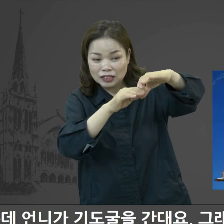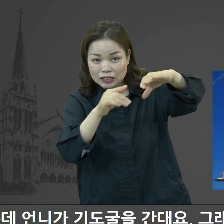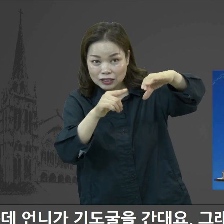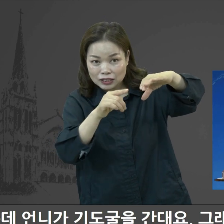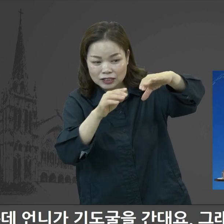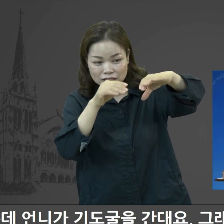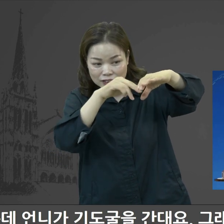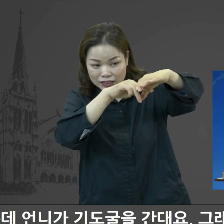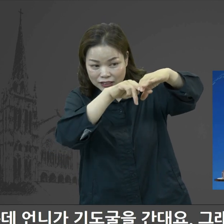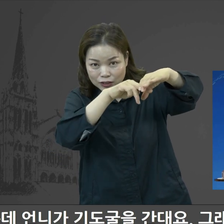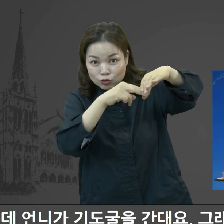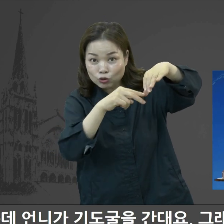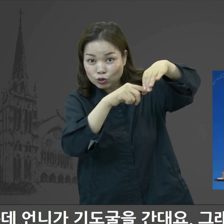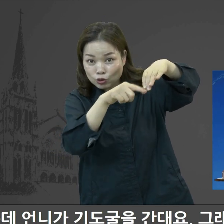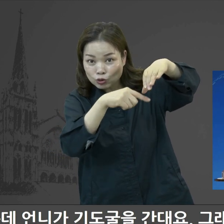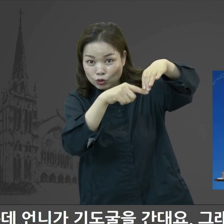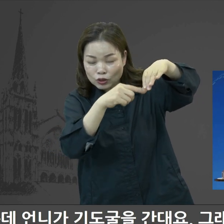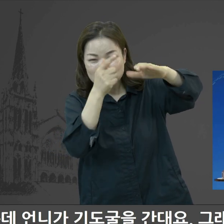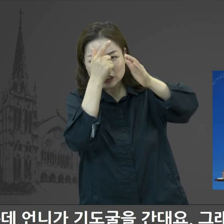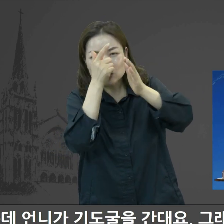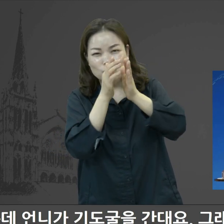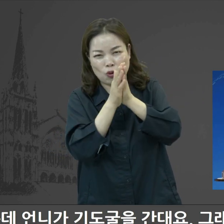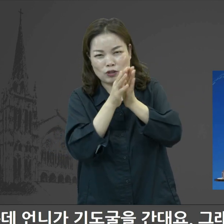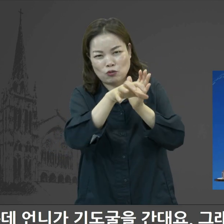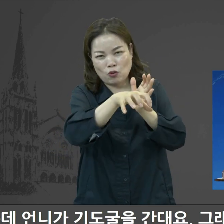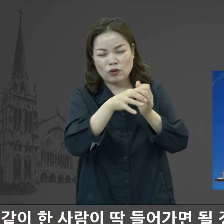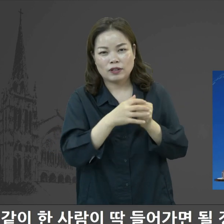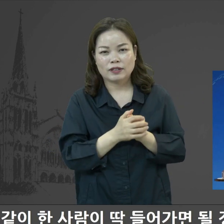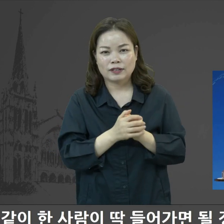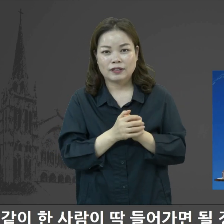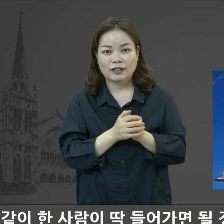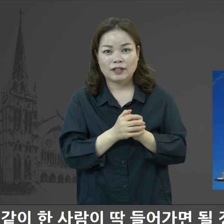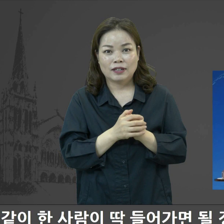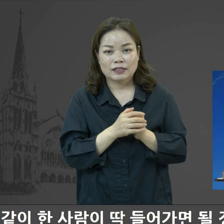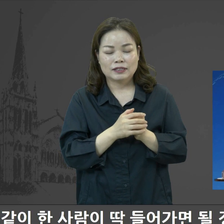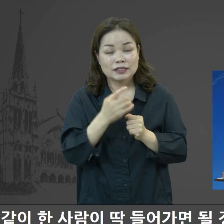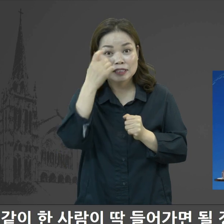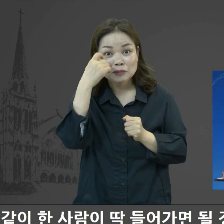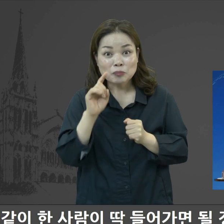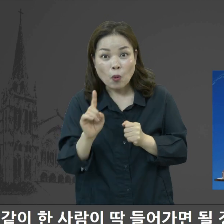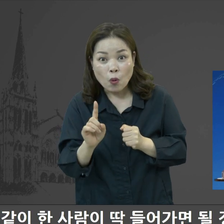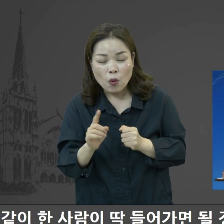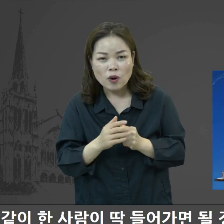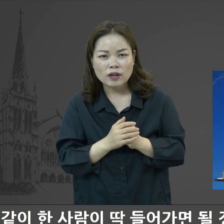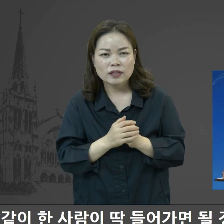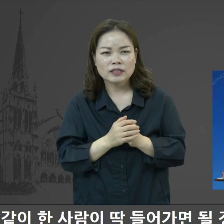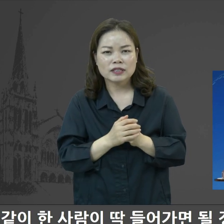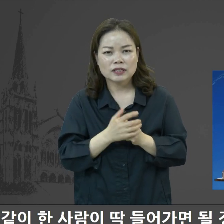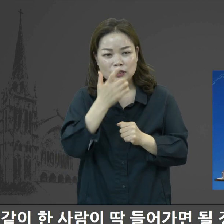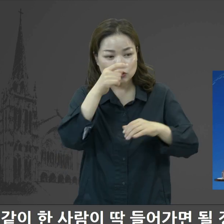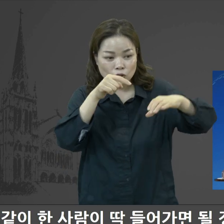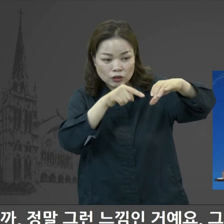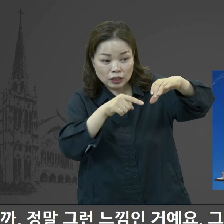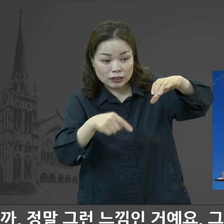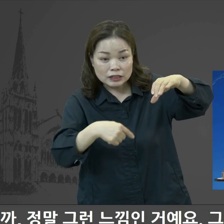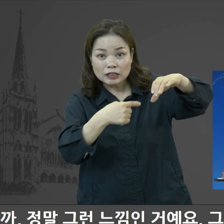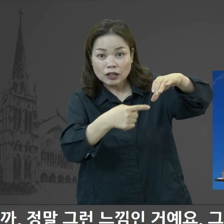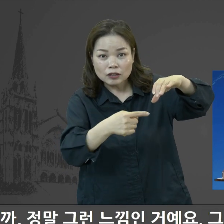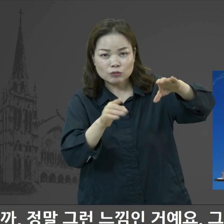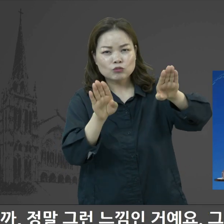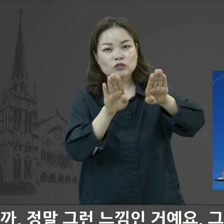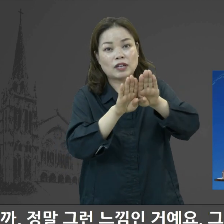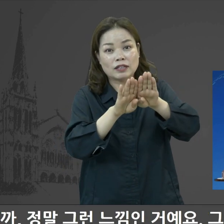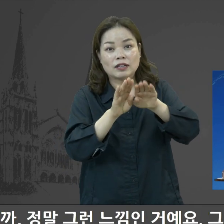거기에 이렇게 파놓은 그런 곳인데 딱 보니까 정말 그런 느낌인 거예요. 근데 기도굴에 들어간다고 들어가고 문